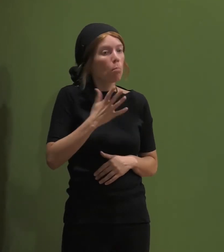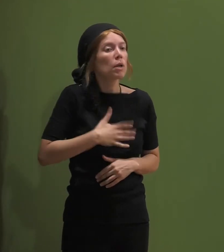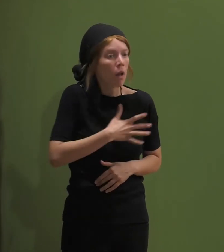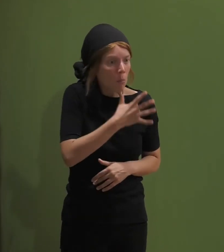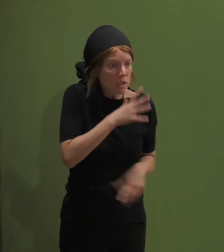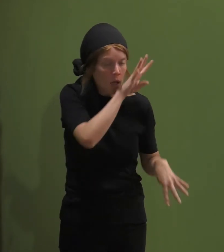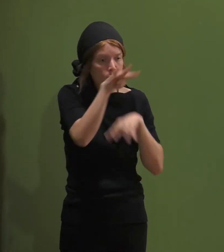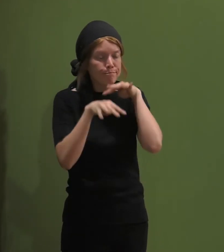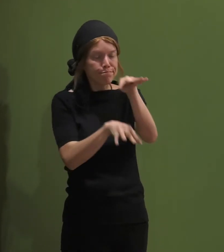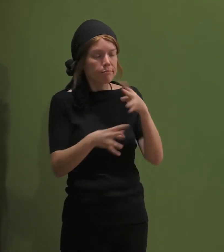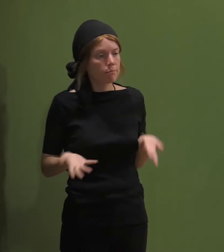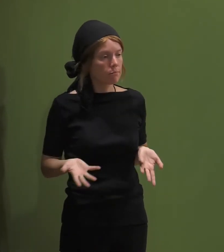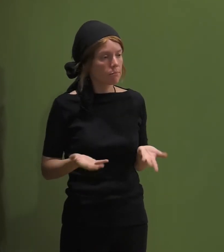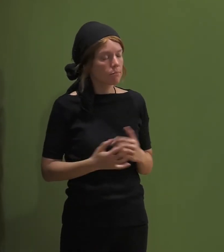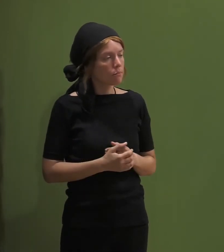están construyendo